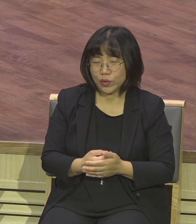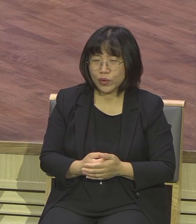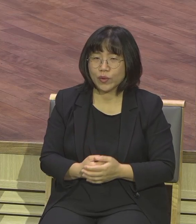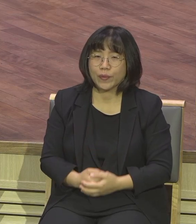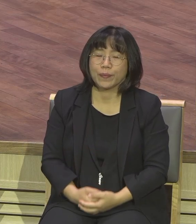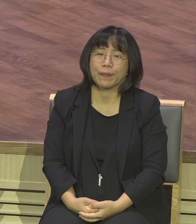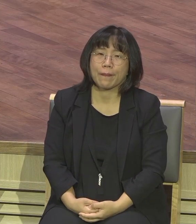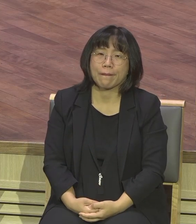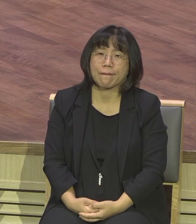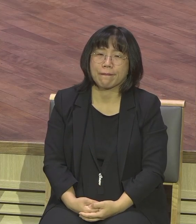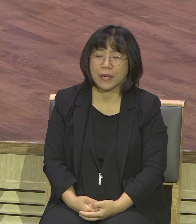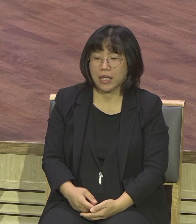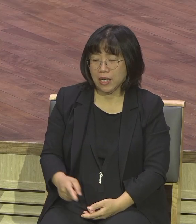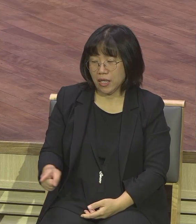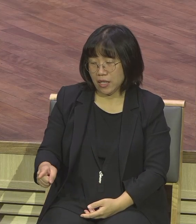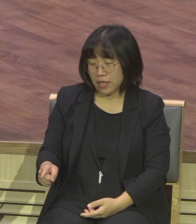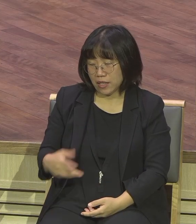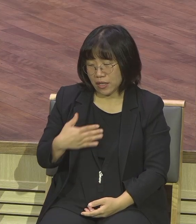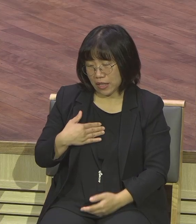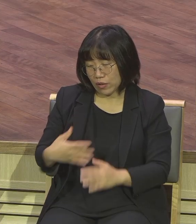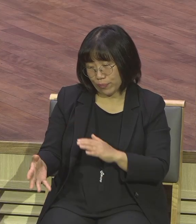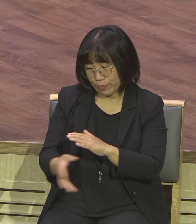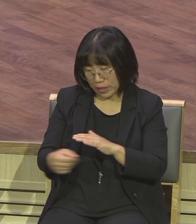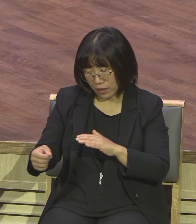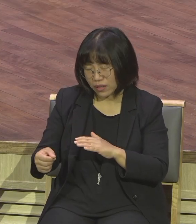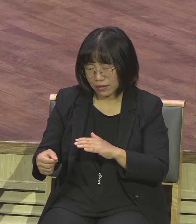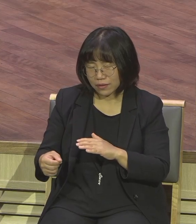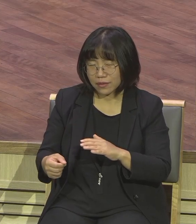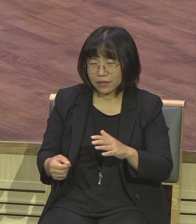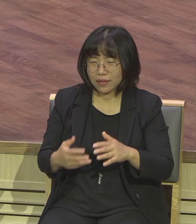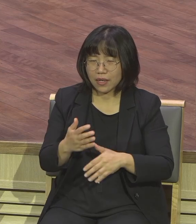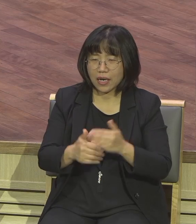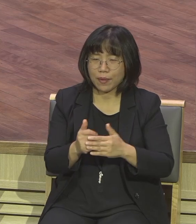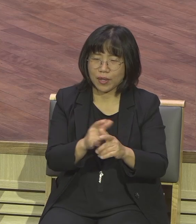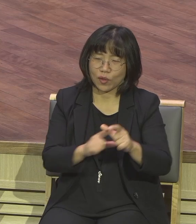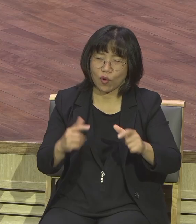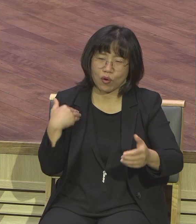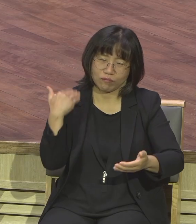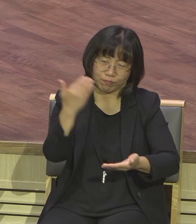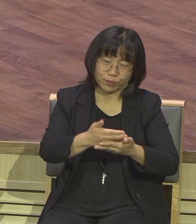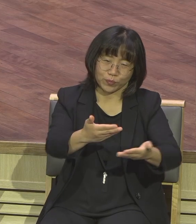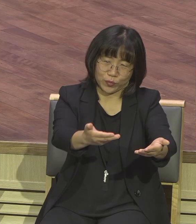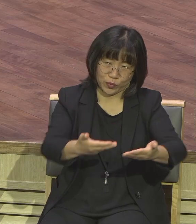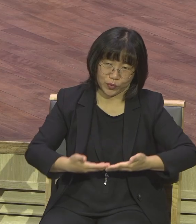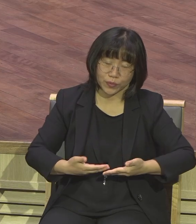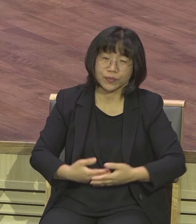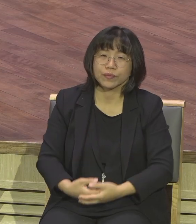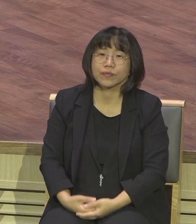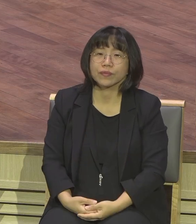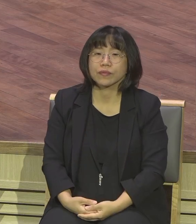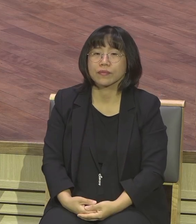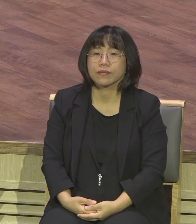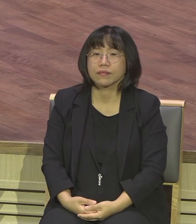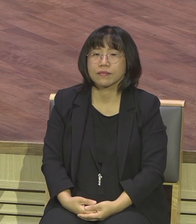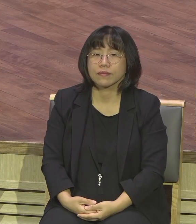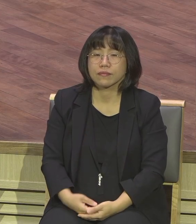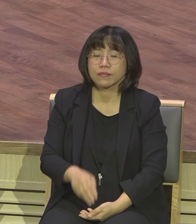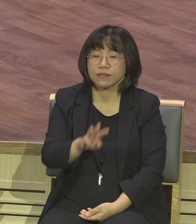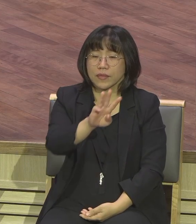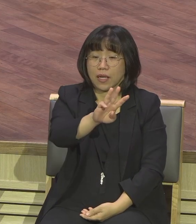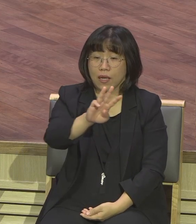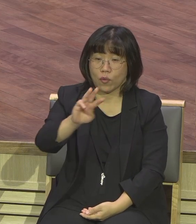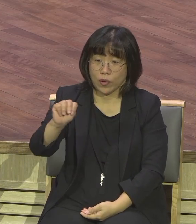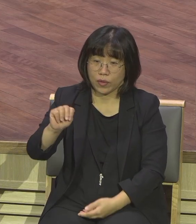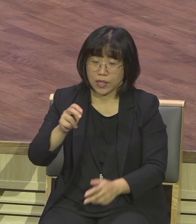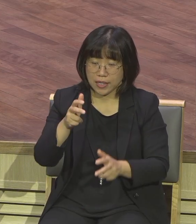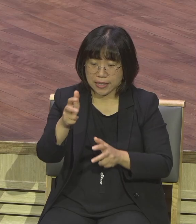축복이라. 비교가 안 돼요. 경쟁이 안 돼요. 그 제가 주문하면서 우리 여운 사람인들 정말 이